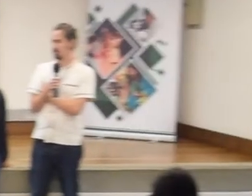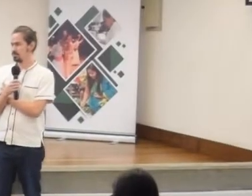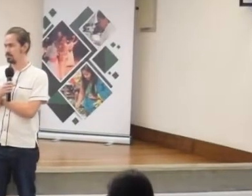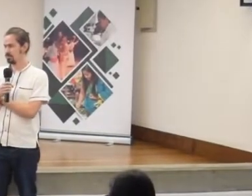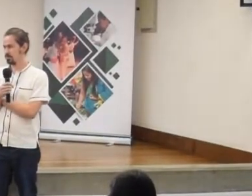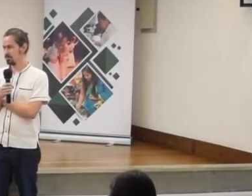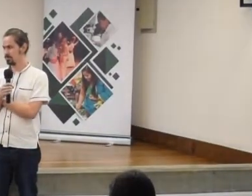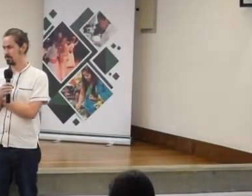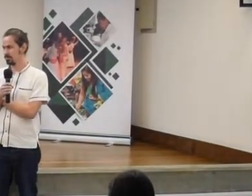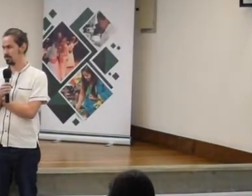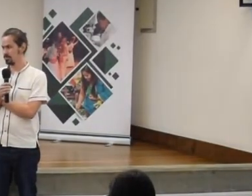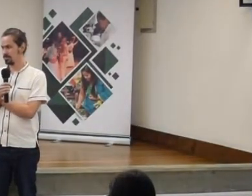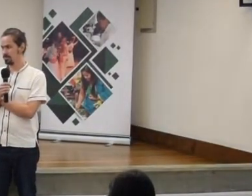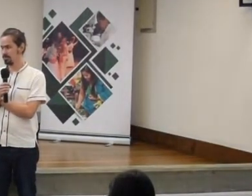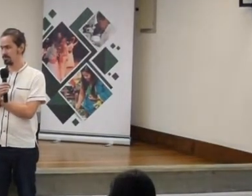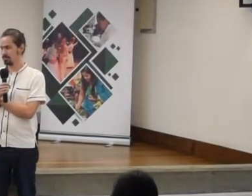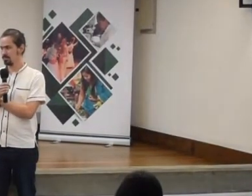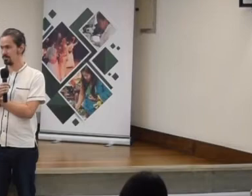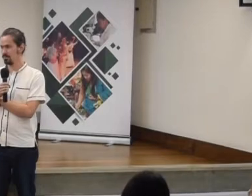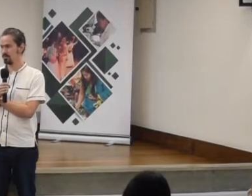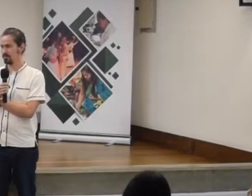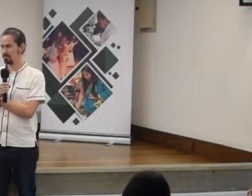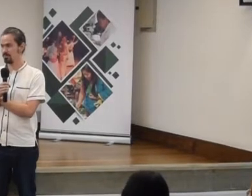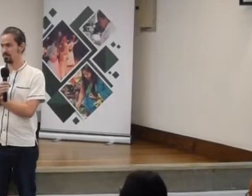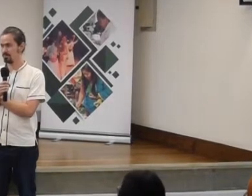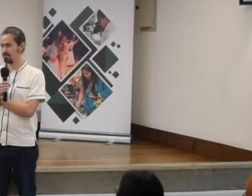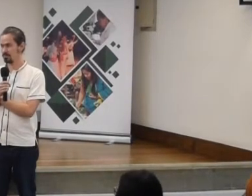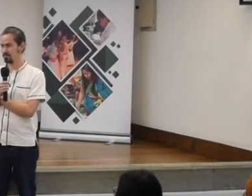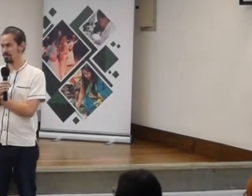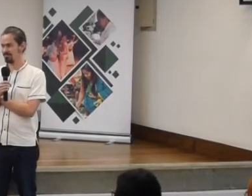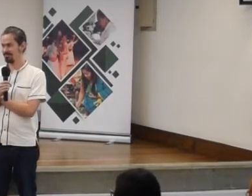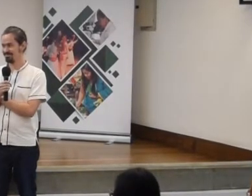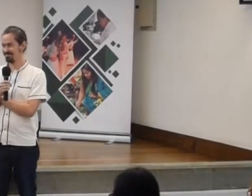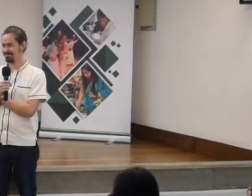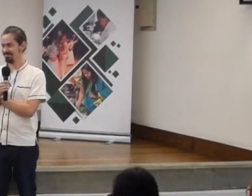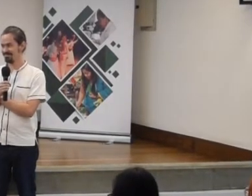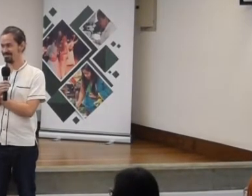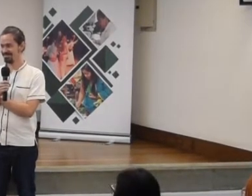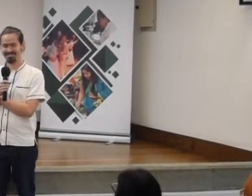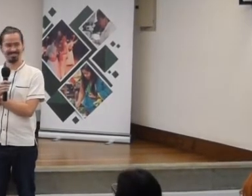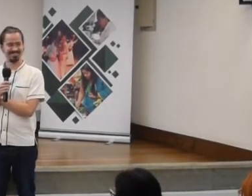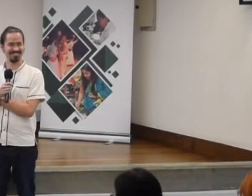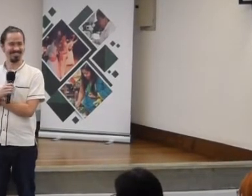8 estamos en Semana Santa. No, en Semana Santa también venía.